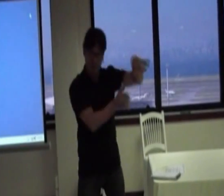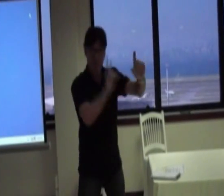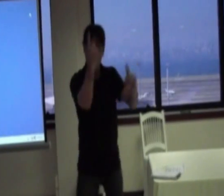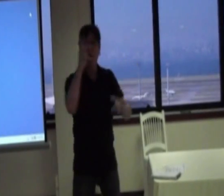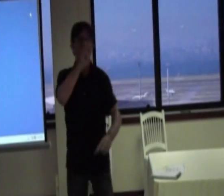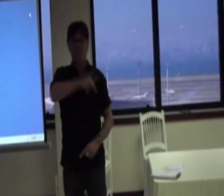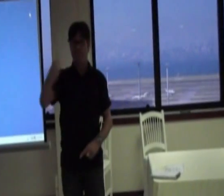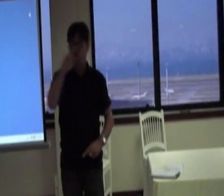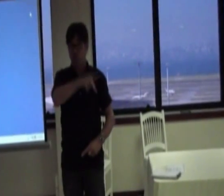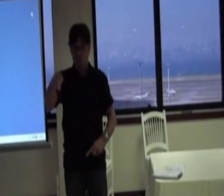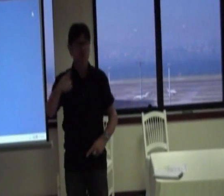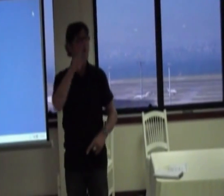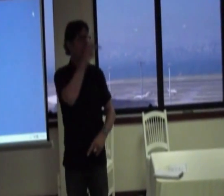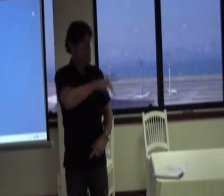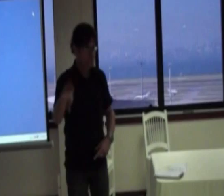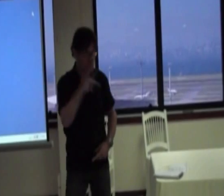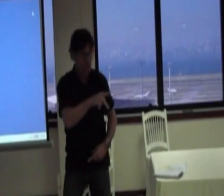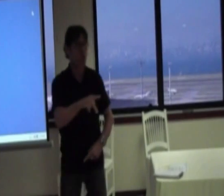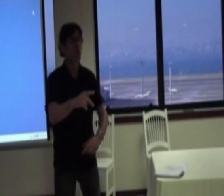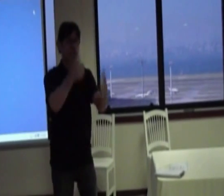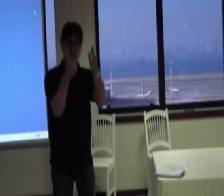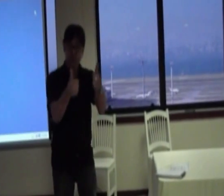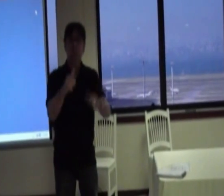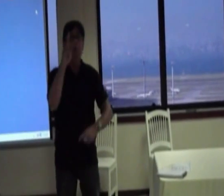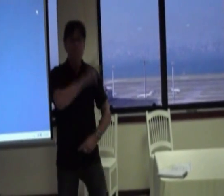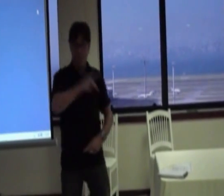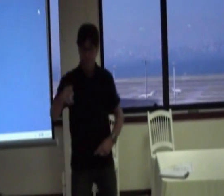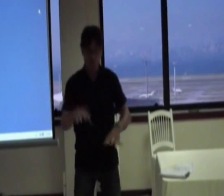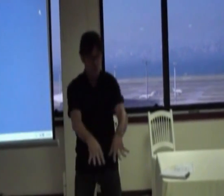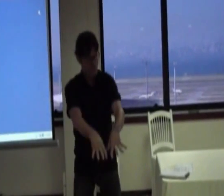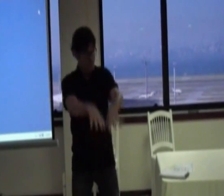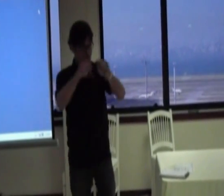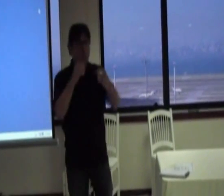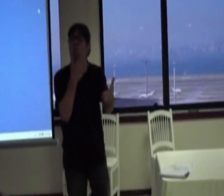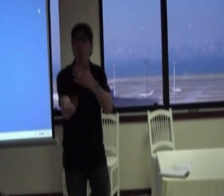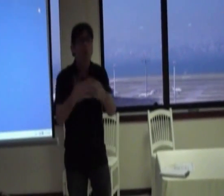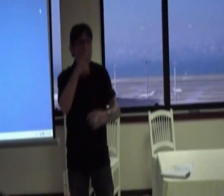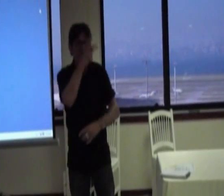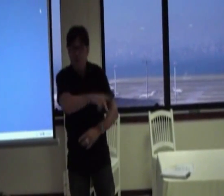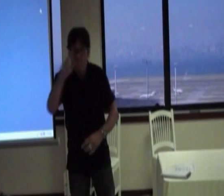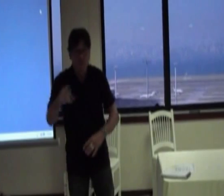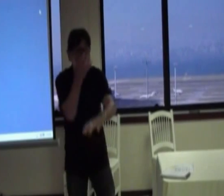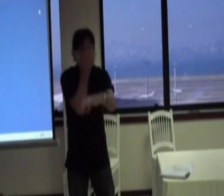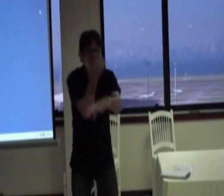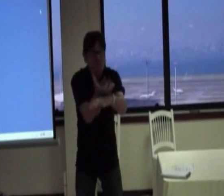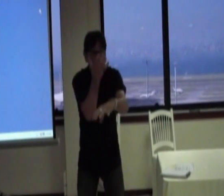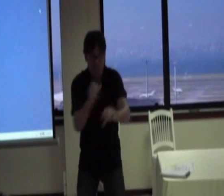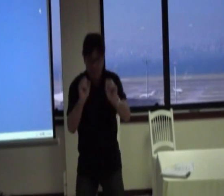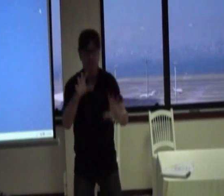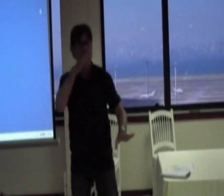favor, os professores. Tudo bem, nós temos professores que são formados em qualquer tipo de formação, qualquer tipo